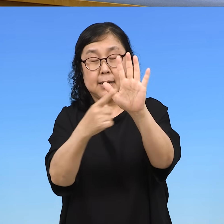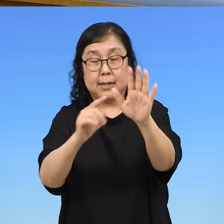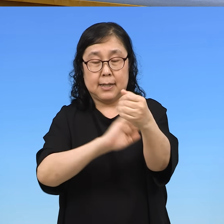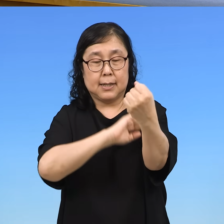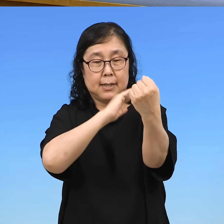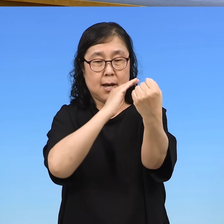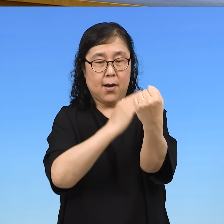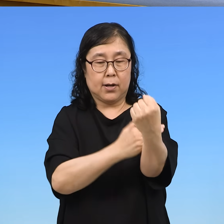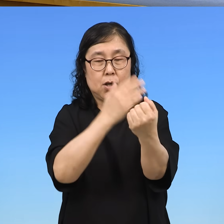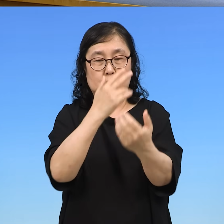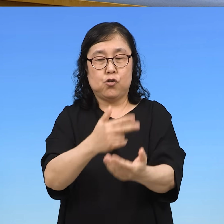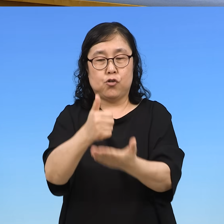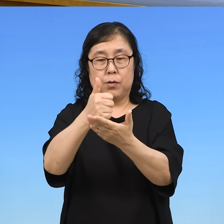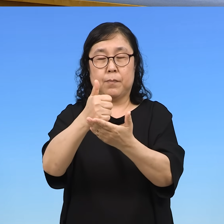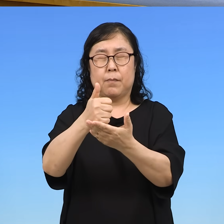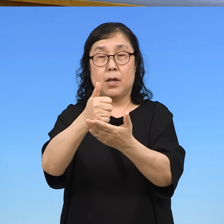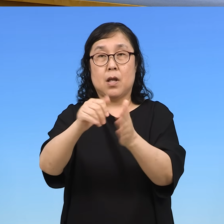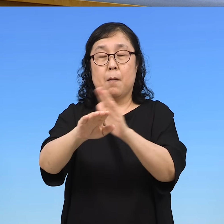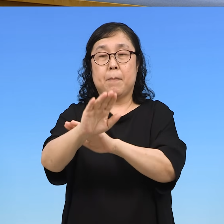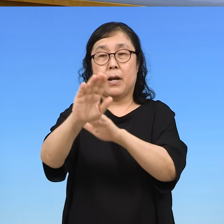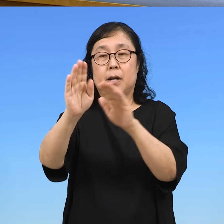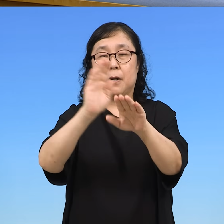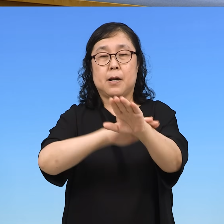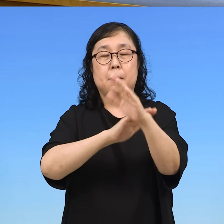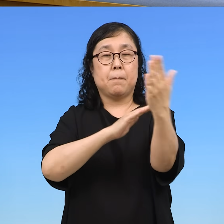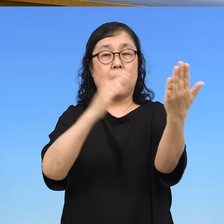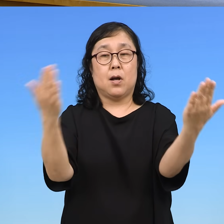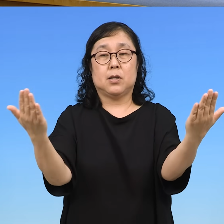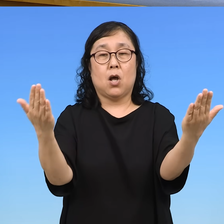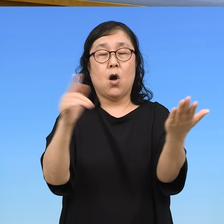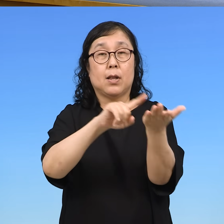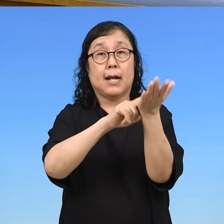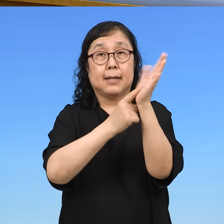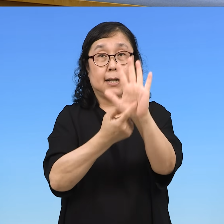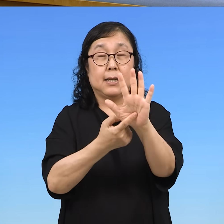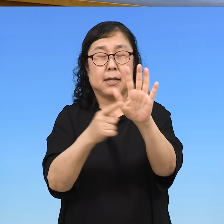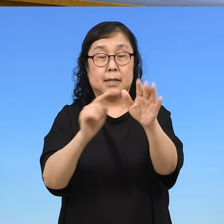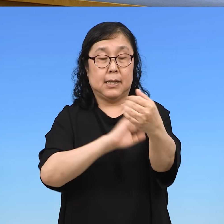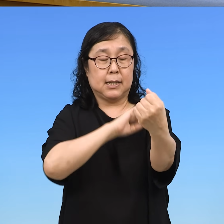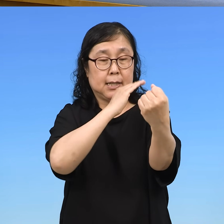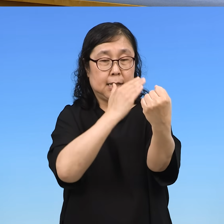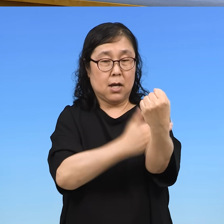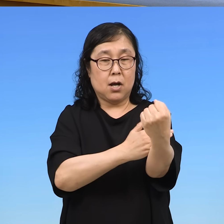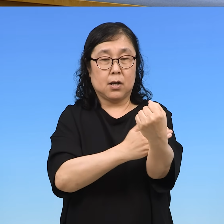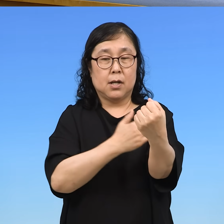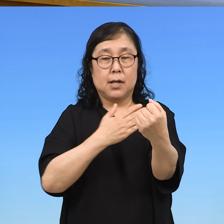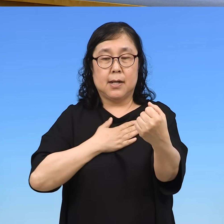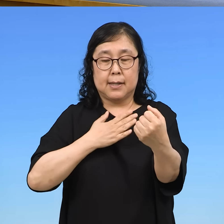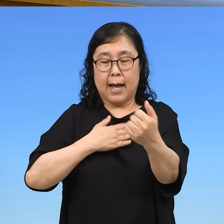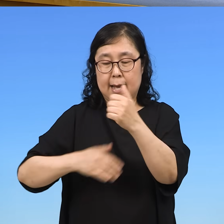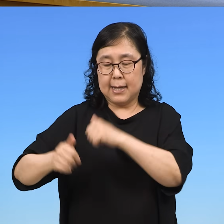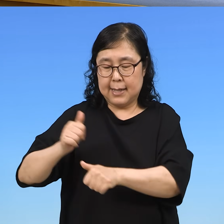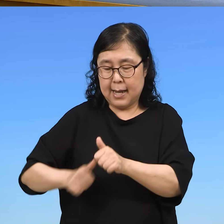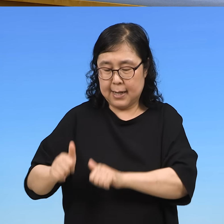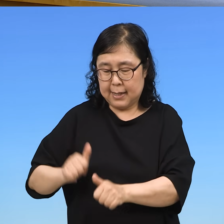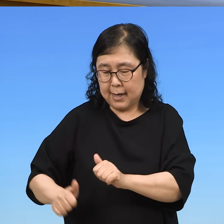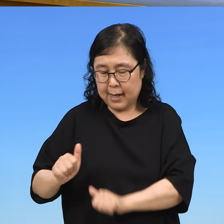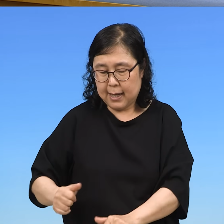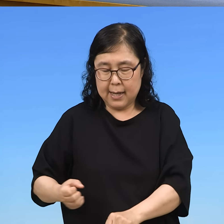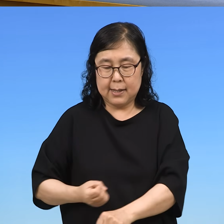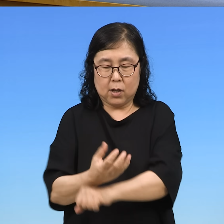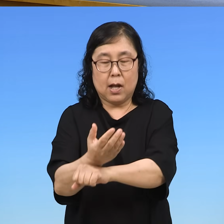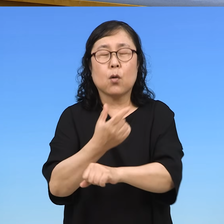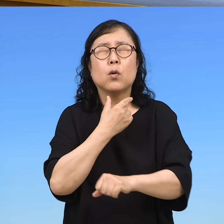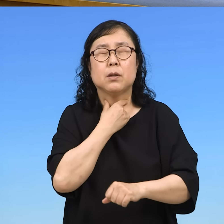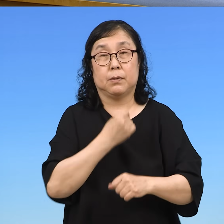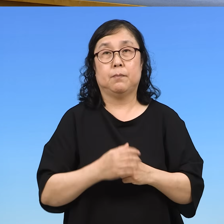그 능력을, 주님께서 팔을 펴서 나타내 보이신 그 능력을 오고 오는 세대에 전하렵니다.